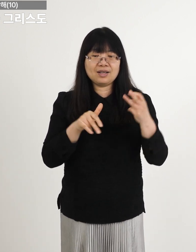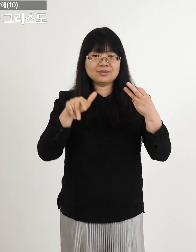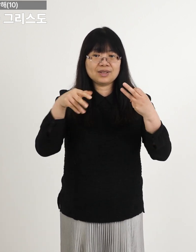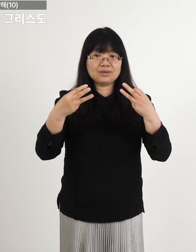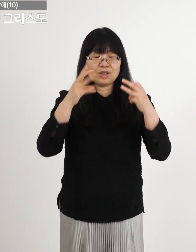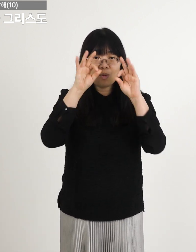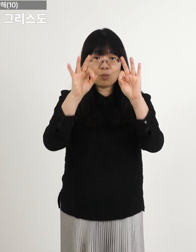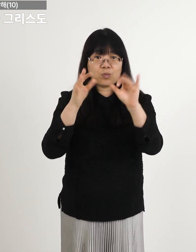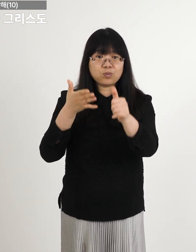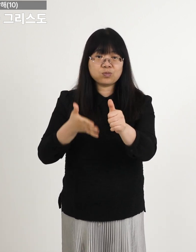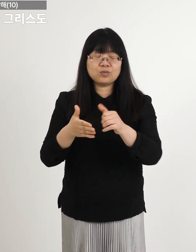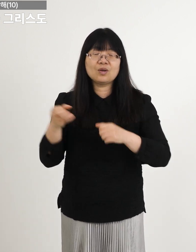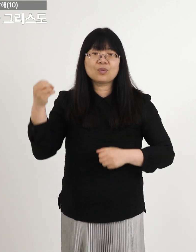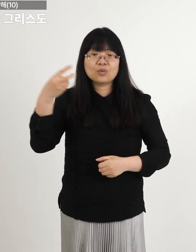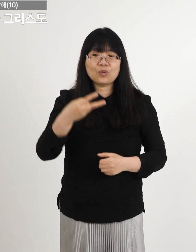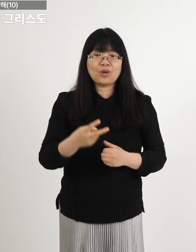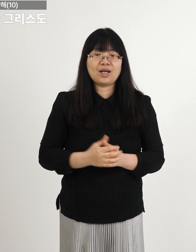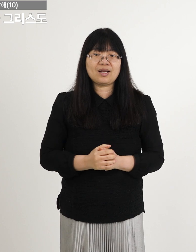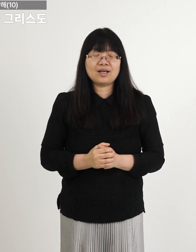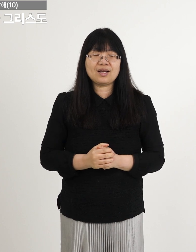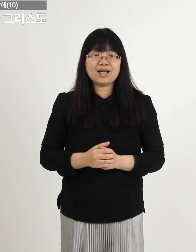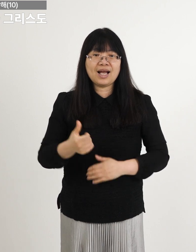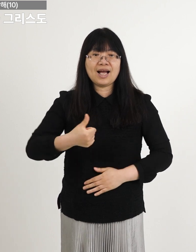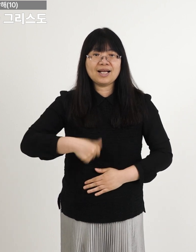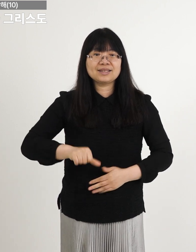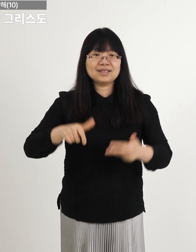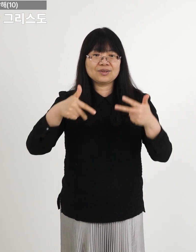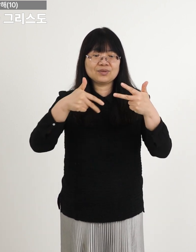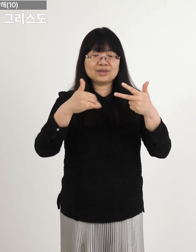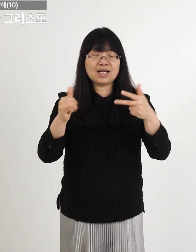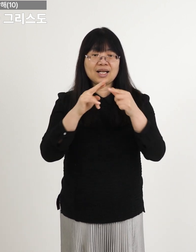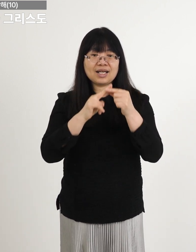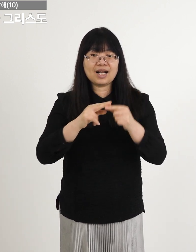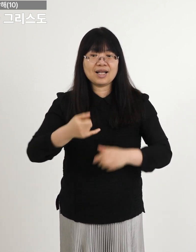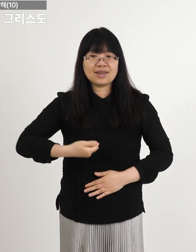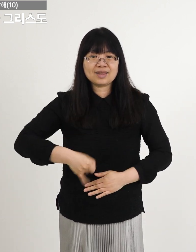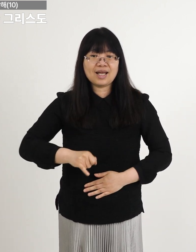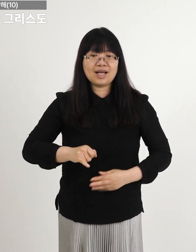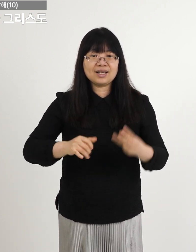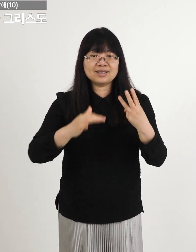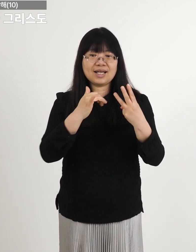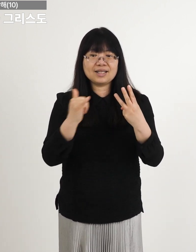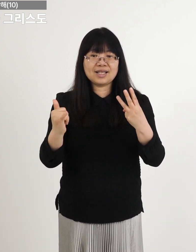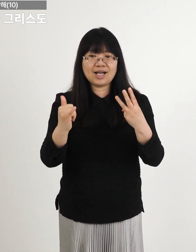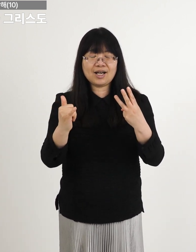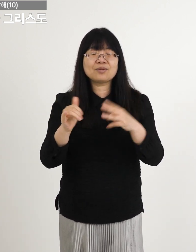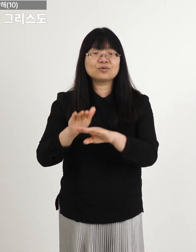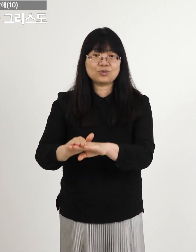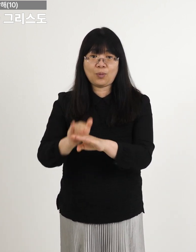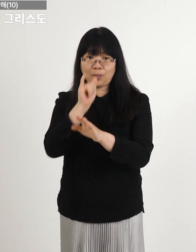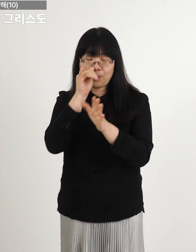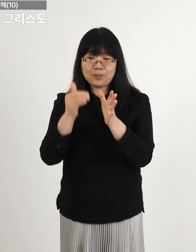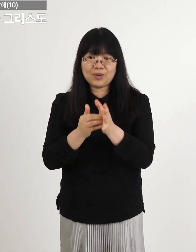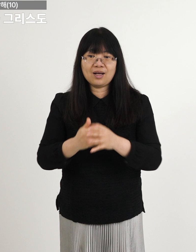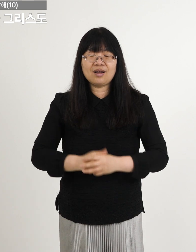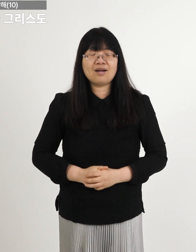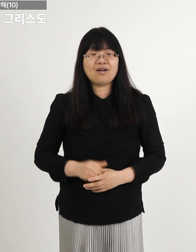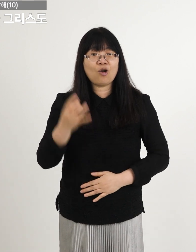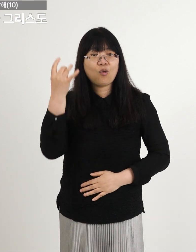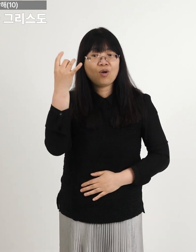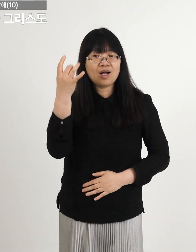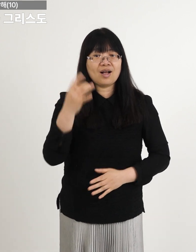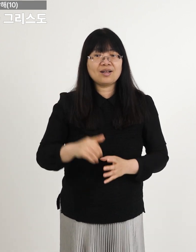13절을 보시면 또 아들 7과 딸 3을 두었다.